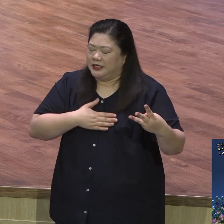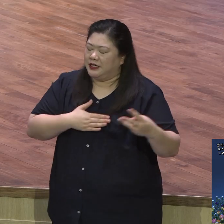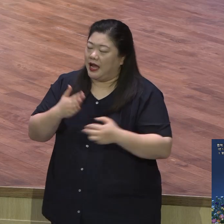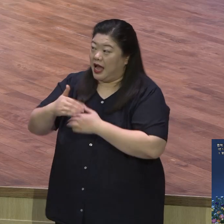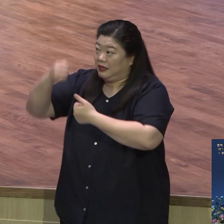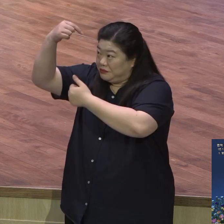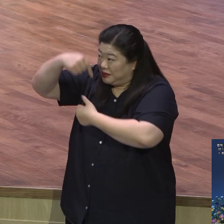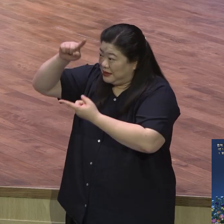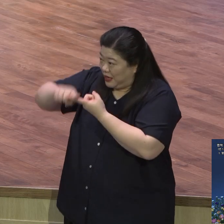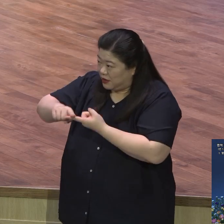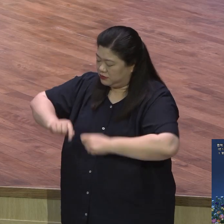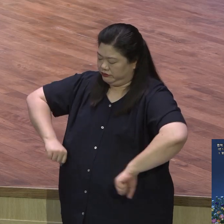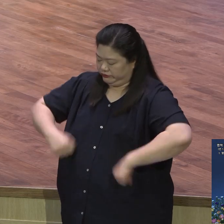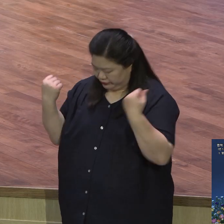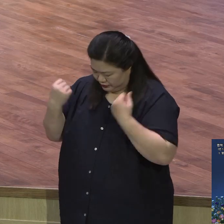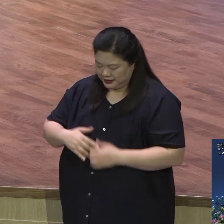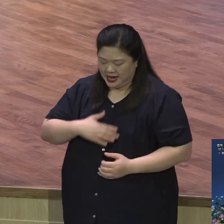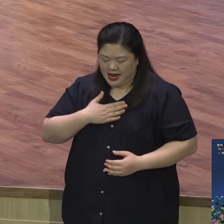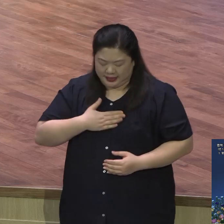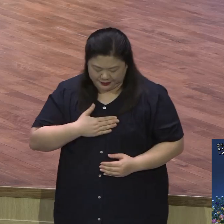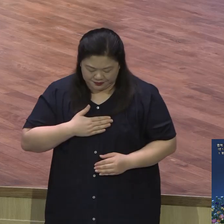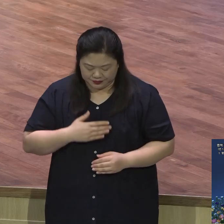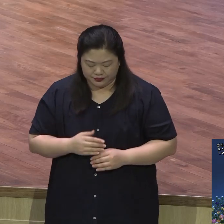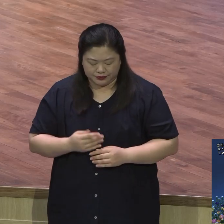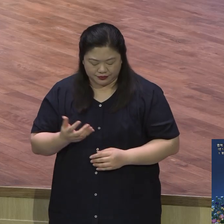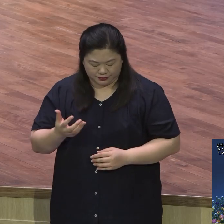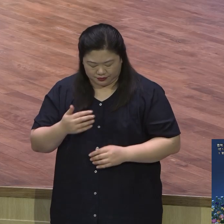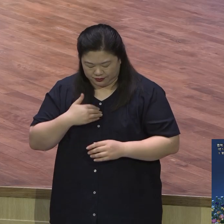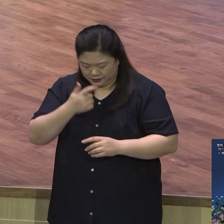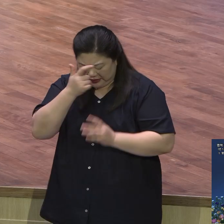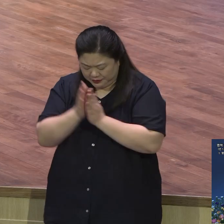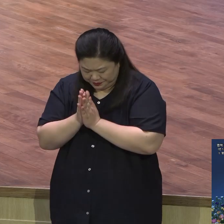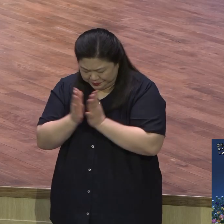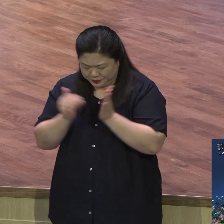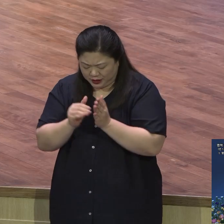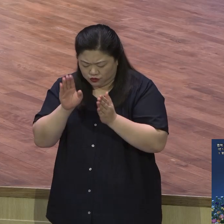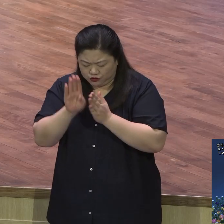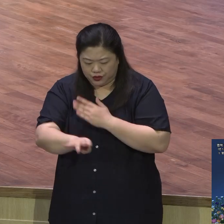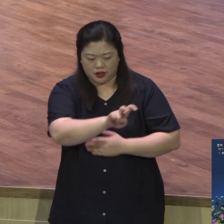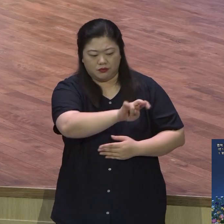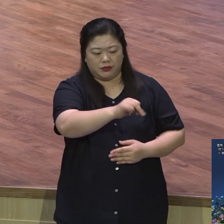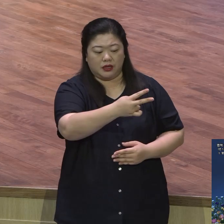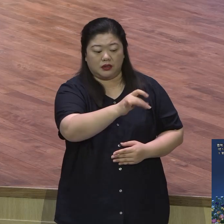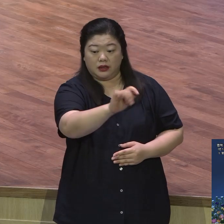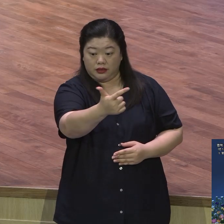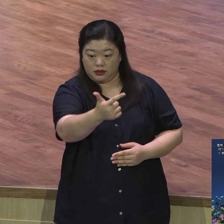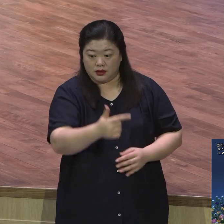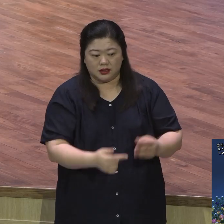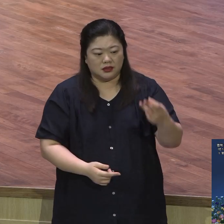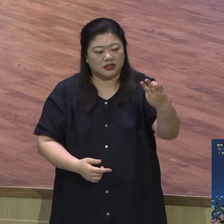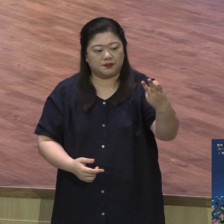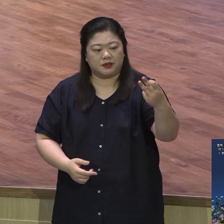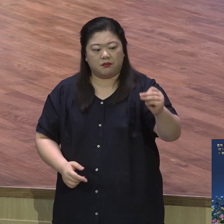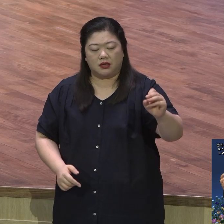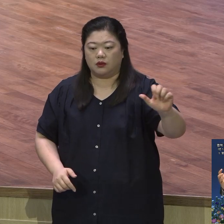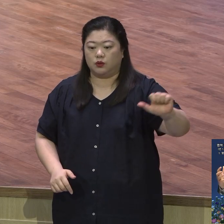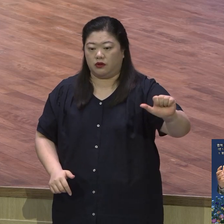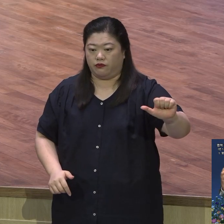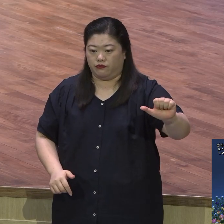하나님의 말씀 붙잡고 순종하면 나가는데 미대한 13만 5천 13만 5천 미대한